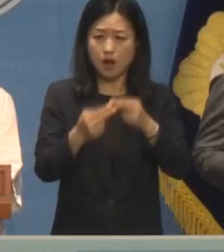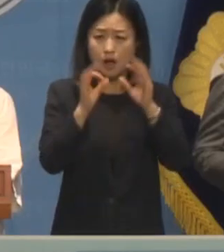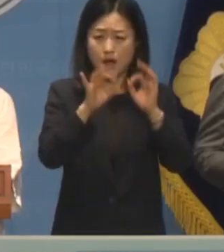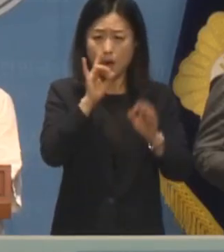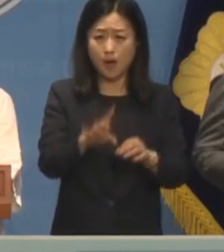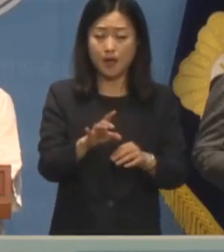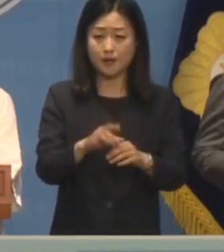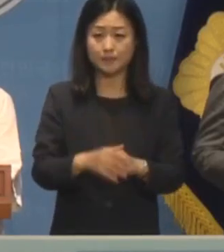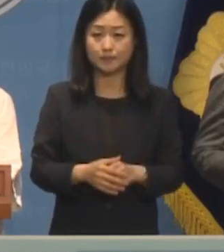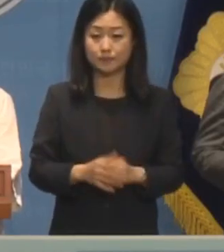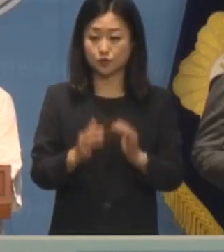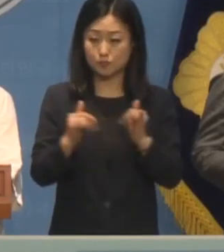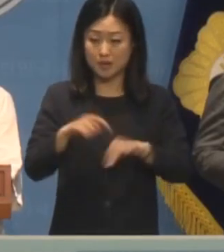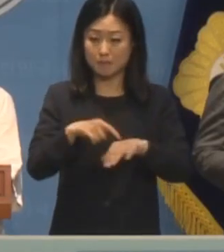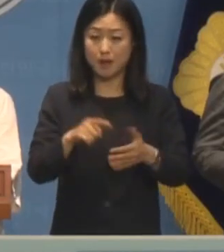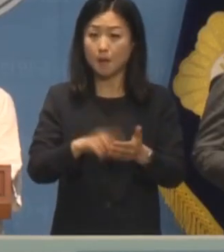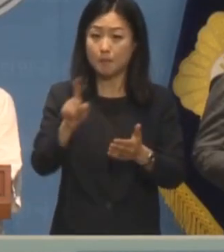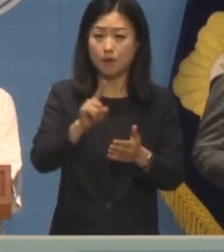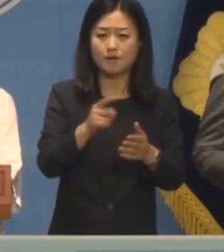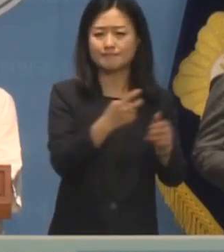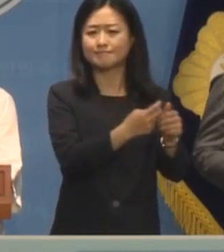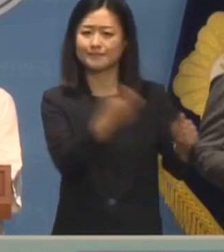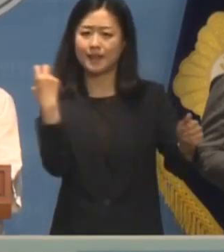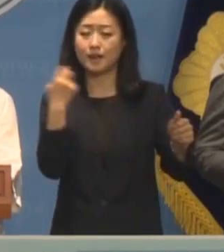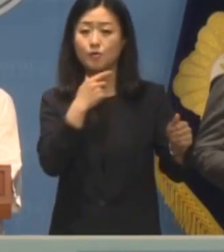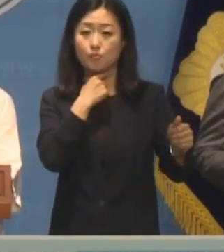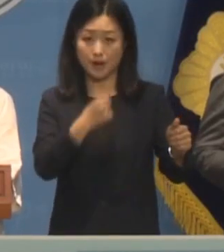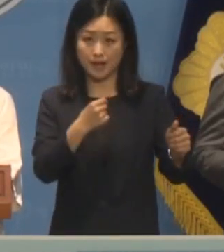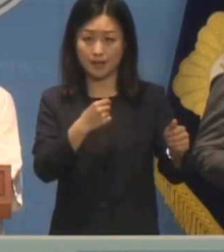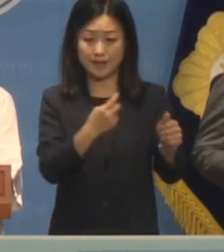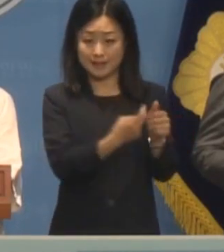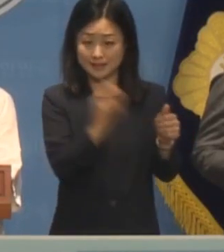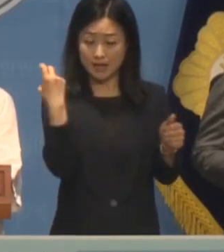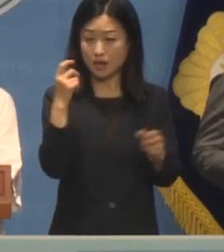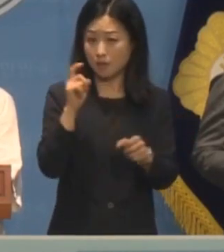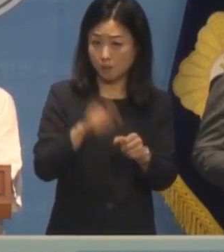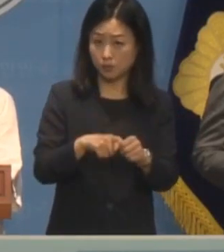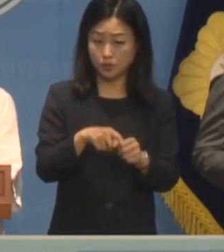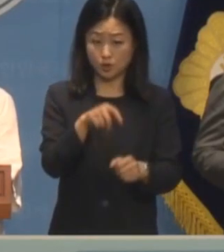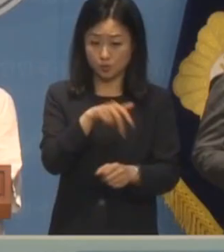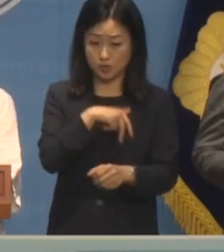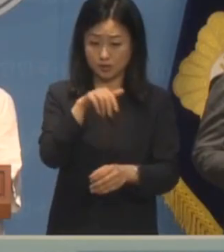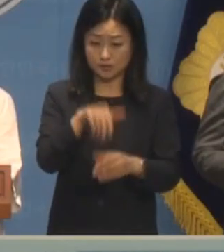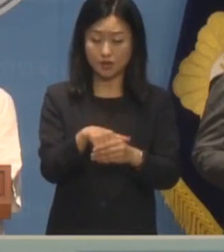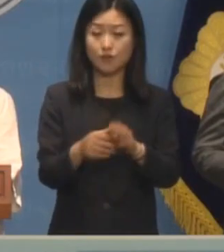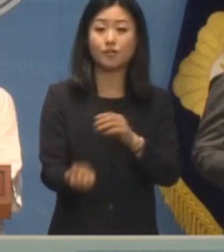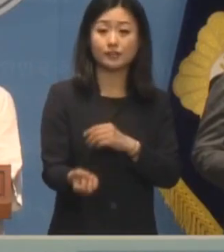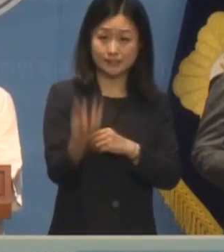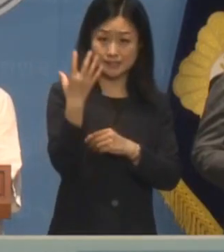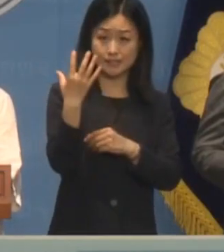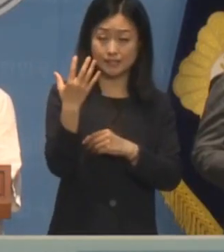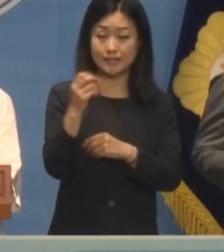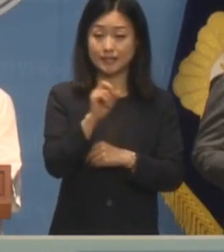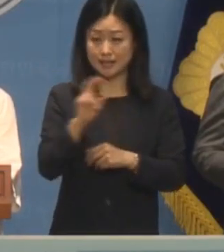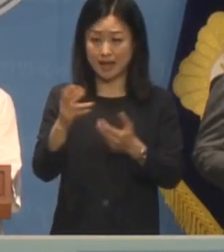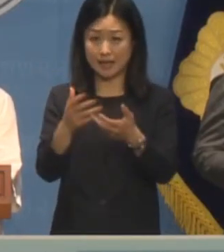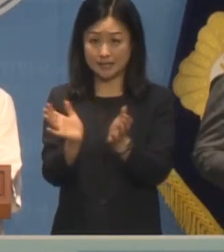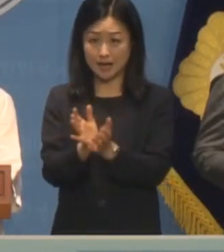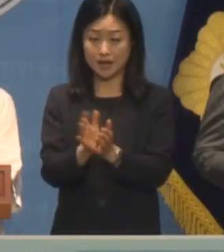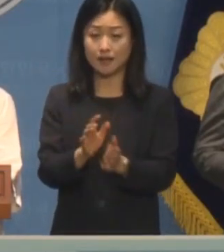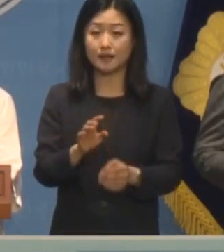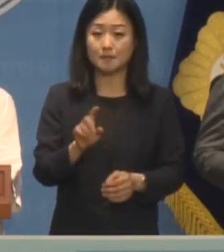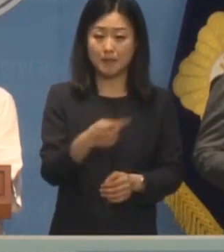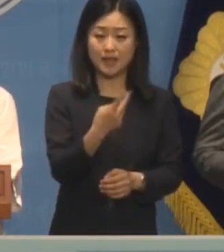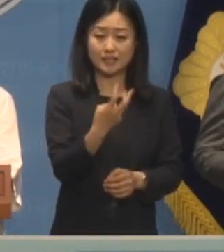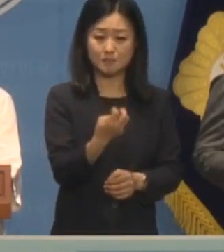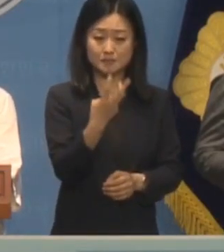확고히 탄핵입니다. 탄핵 국회를 만들기 위해 총선 승리를 만들어냈고 143만